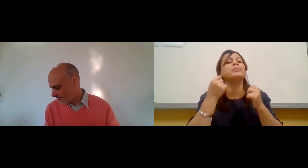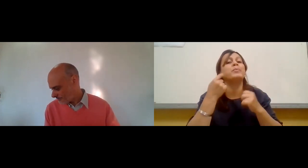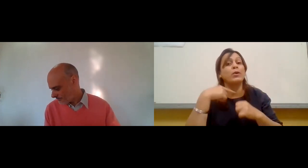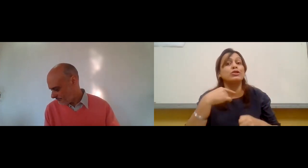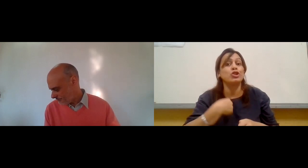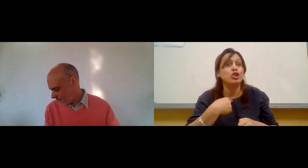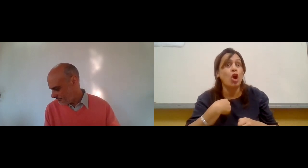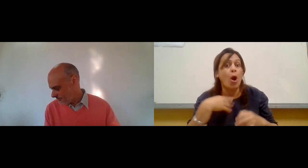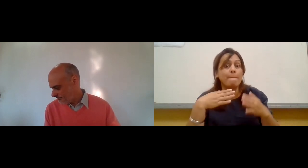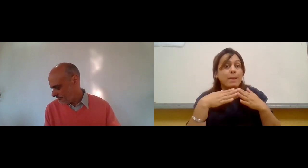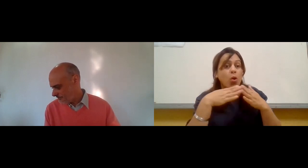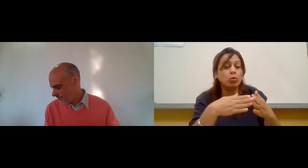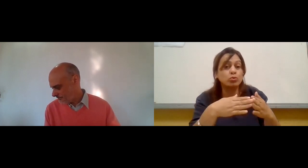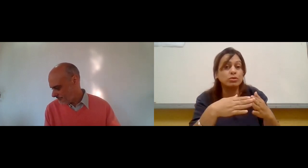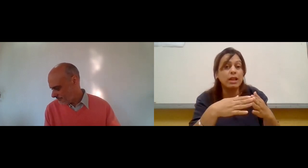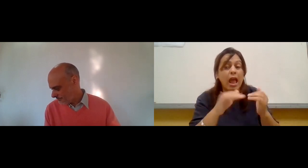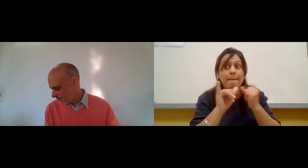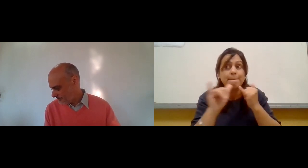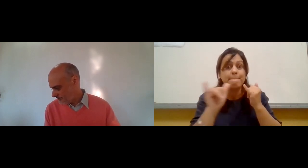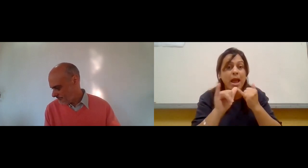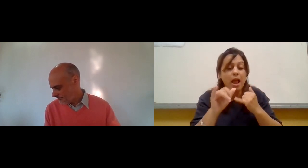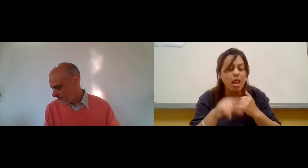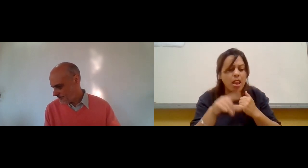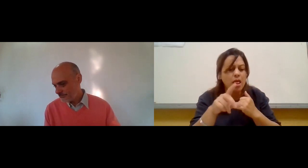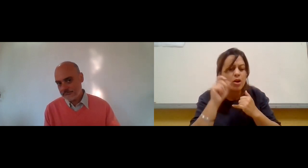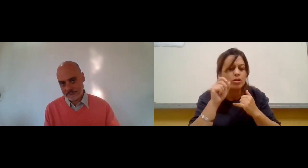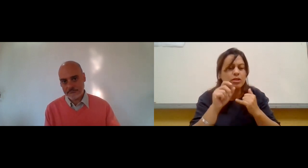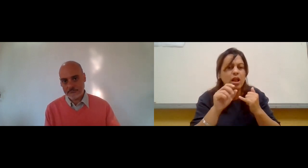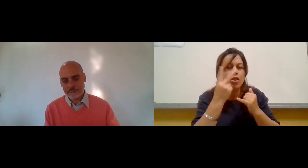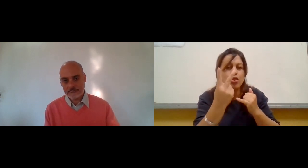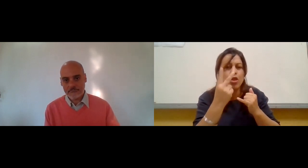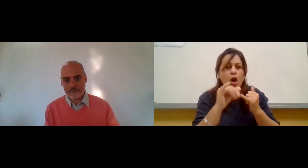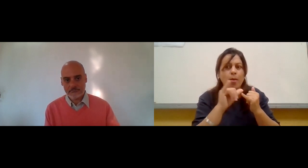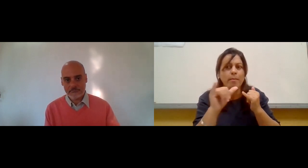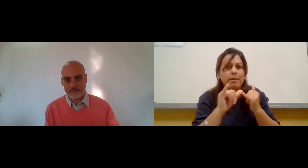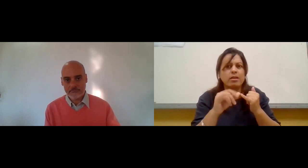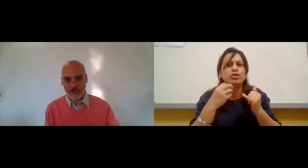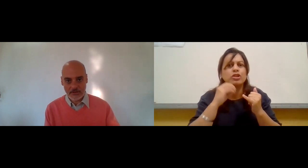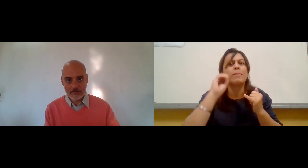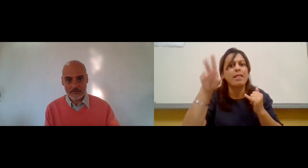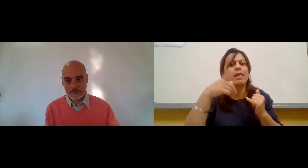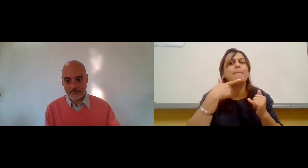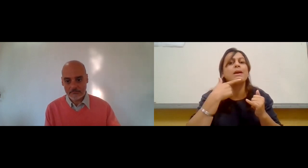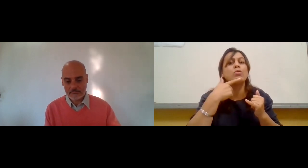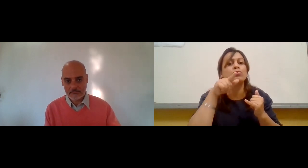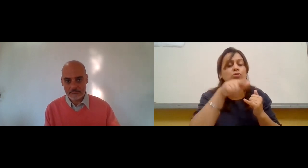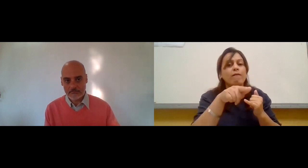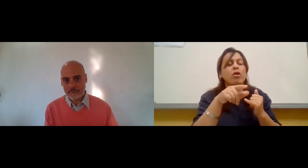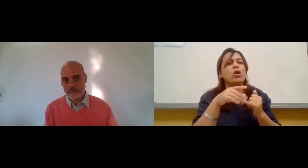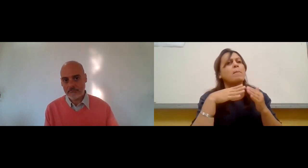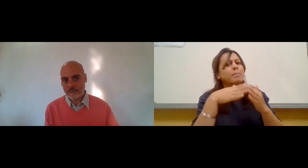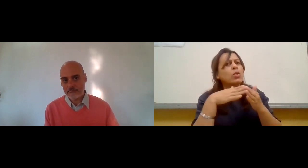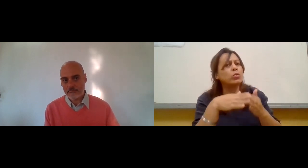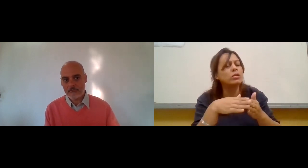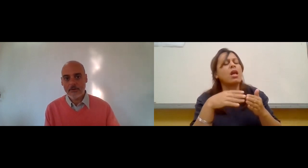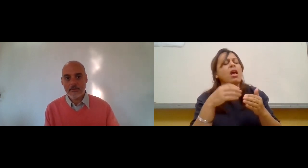correo que encontré de mail de comunicación y creo que te mandé a ti también, Leonardo, sí. preguntando, porque realmente